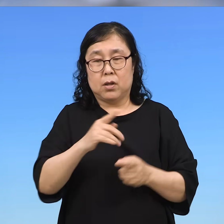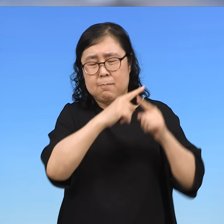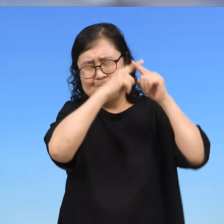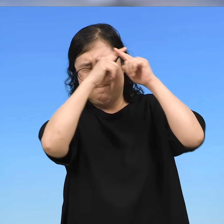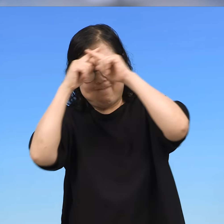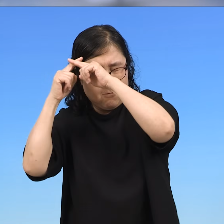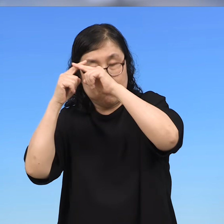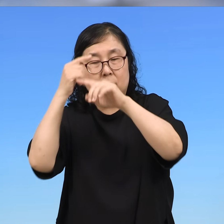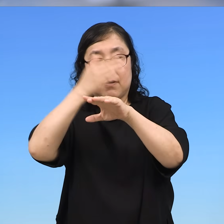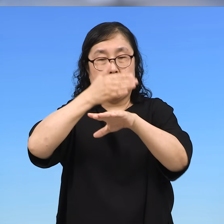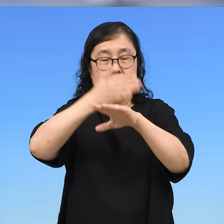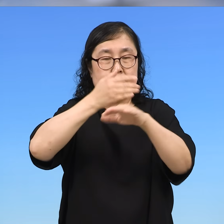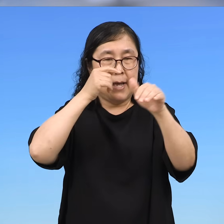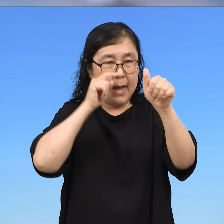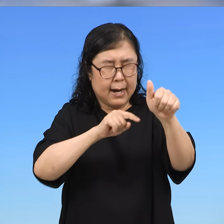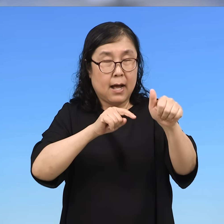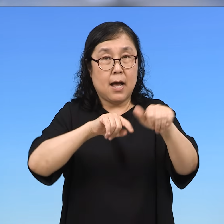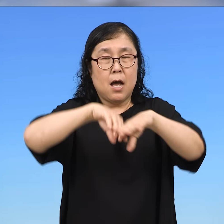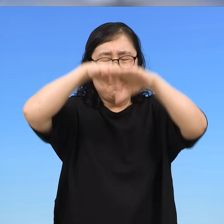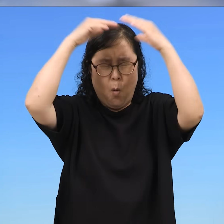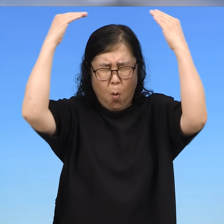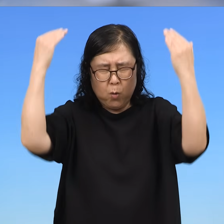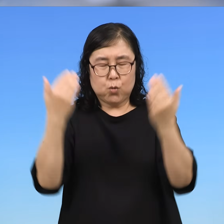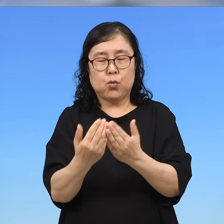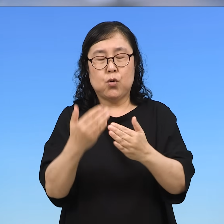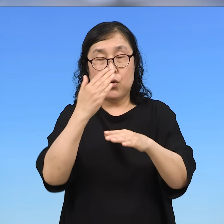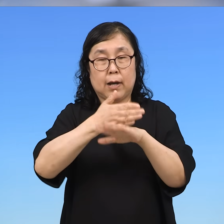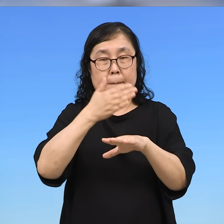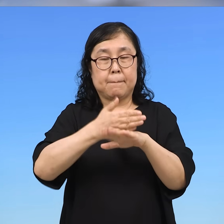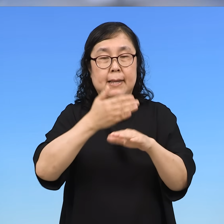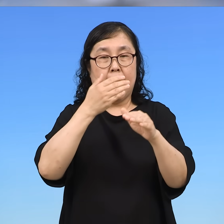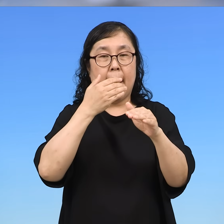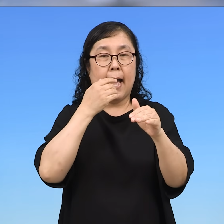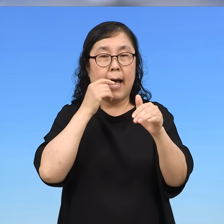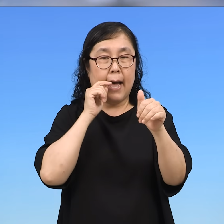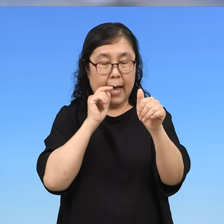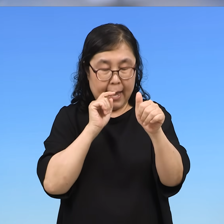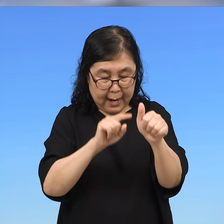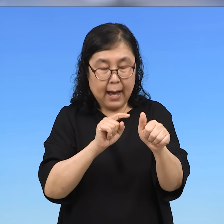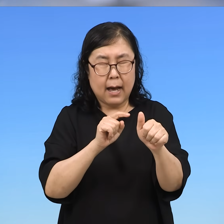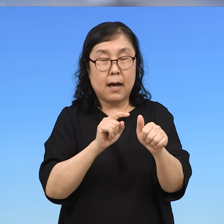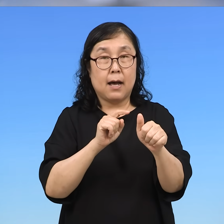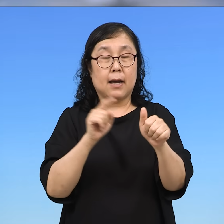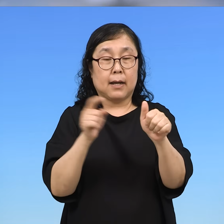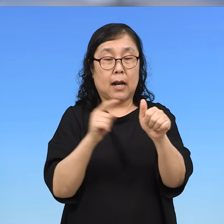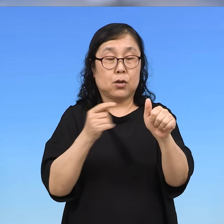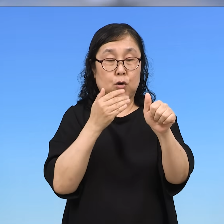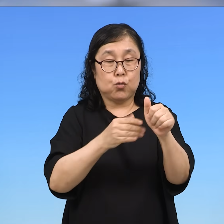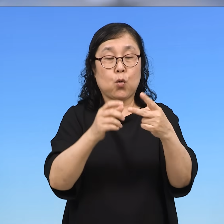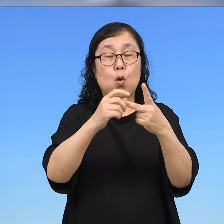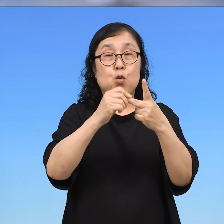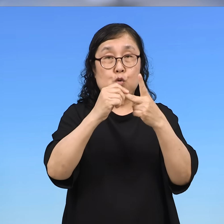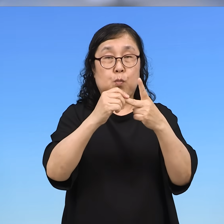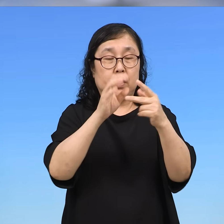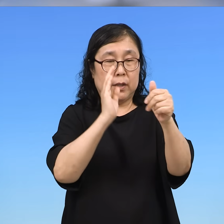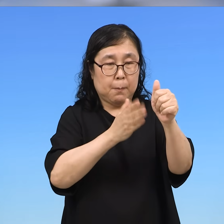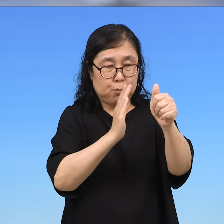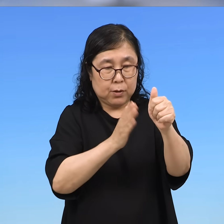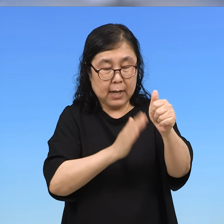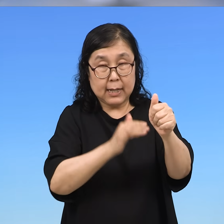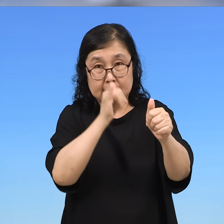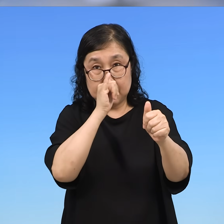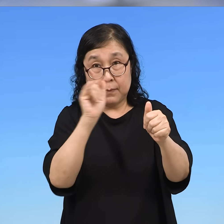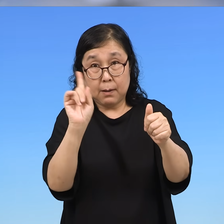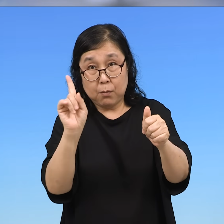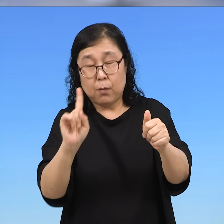무조건 감사해라, 모든 것이 감사하다, 이걸 계속 가르치고 계시고, 또 하나 당부하는 말씀이 있는데,